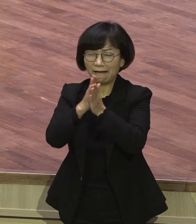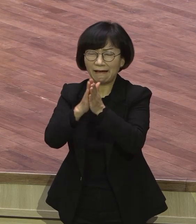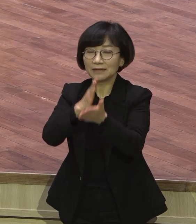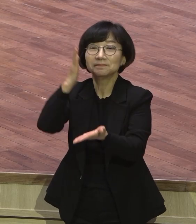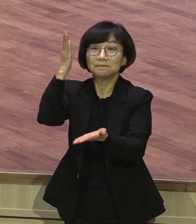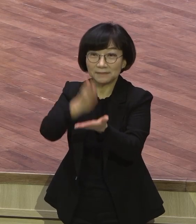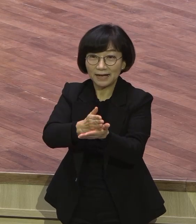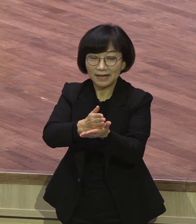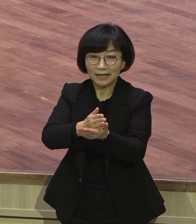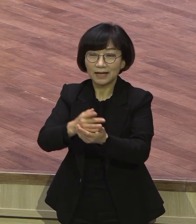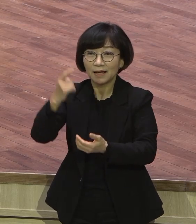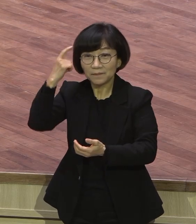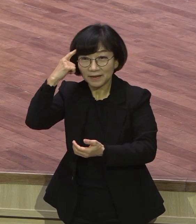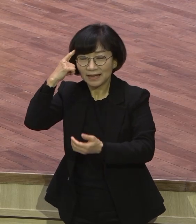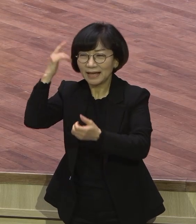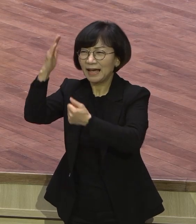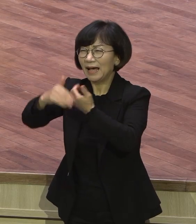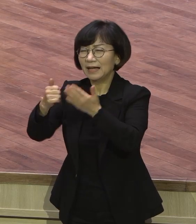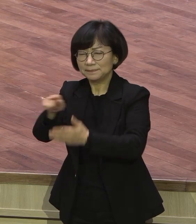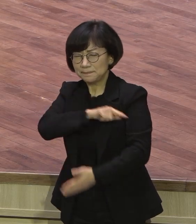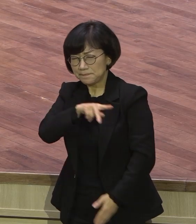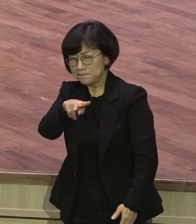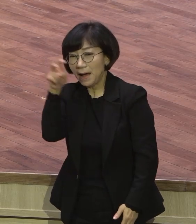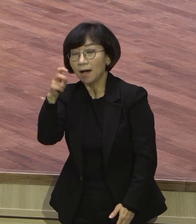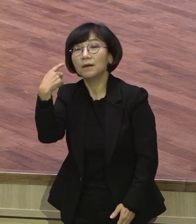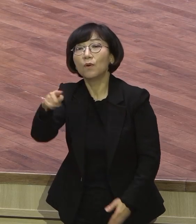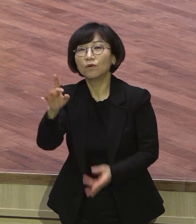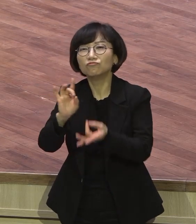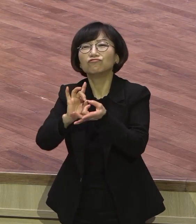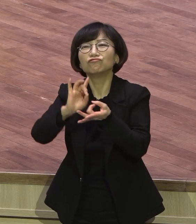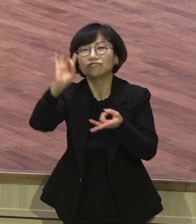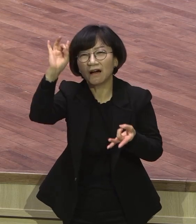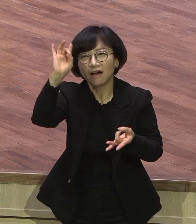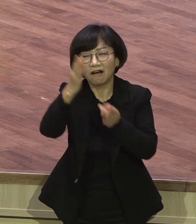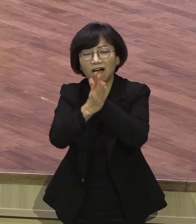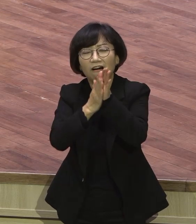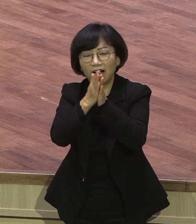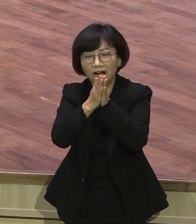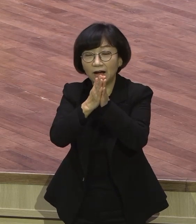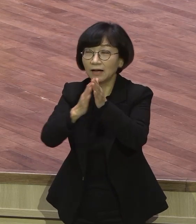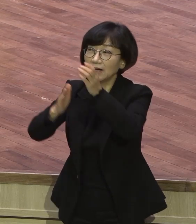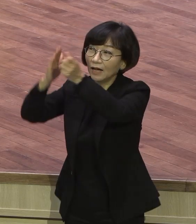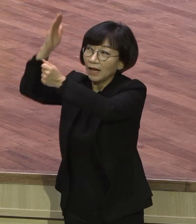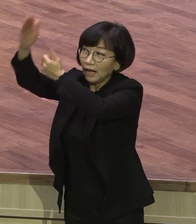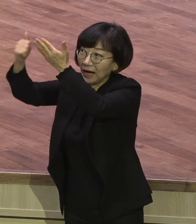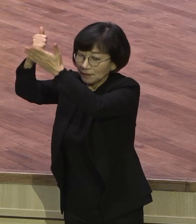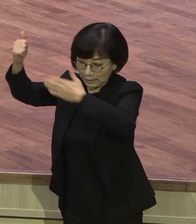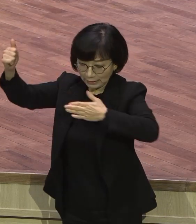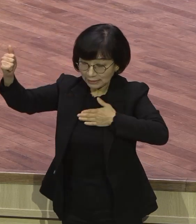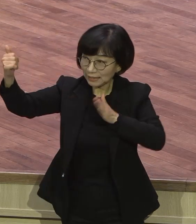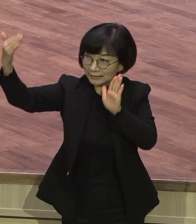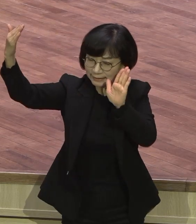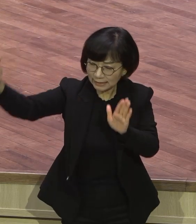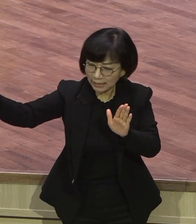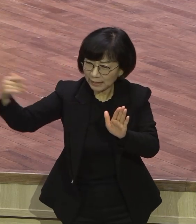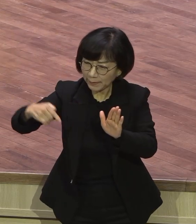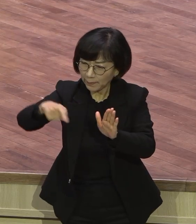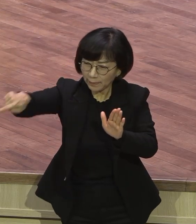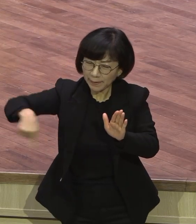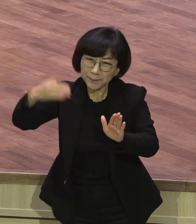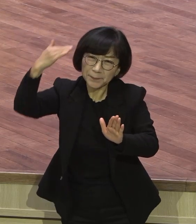싫어하는 게 우상이에요. 우상이 뭐예요? 하나님과 나사에 끼어 있는 거예요. 하나님을 경비하고